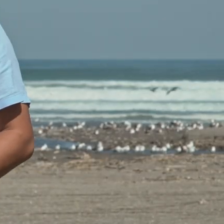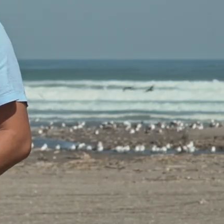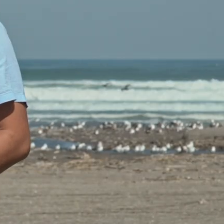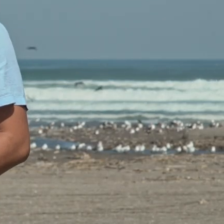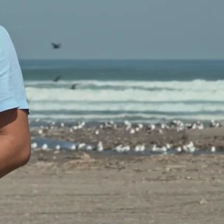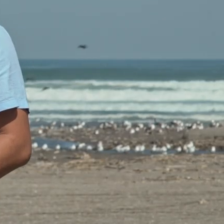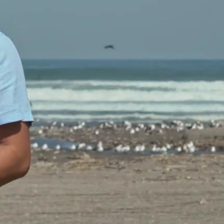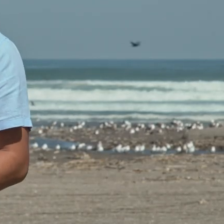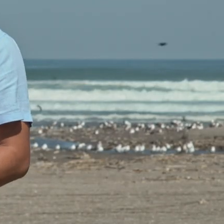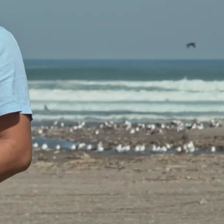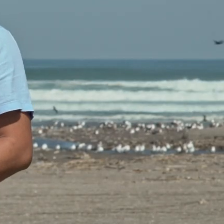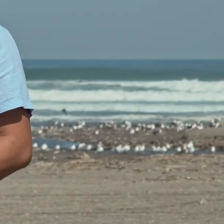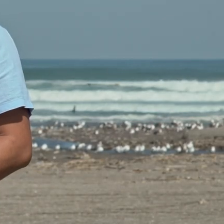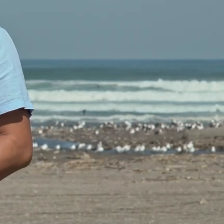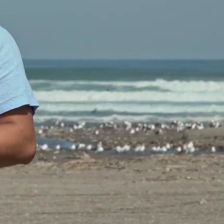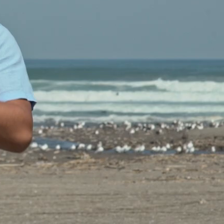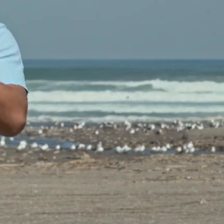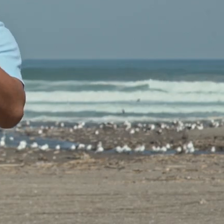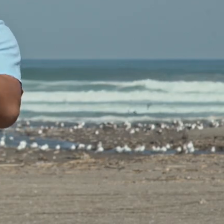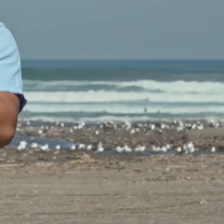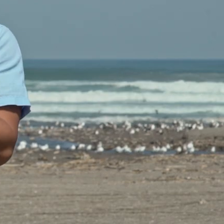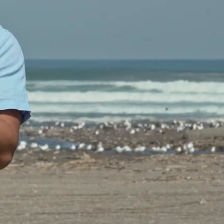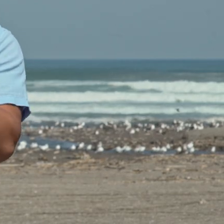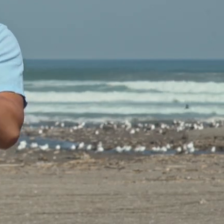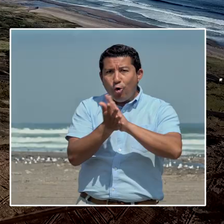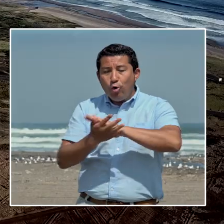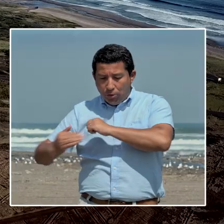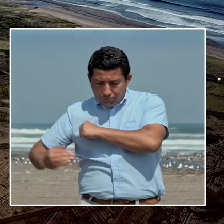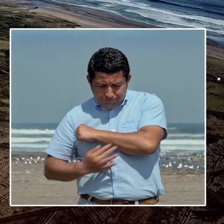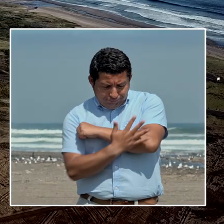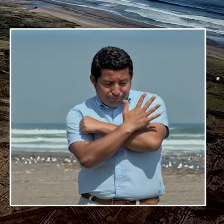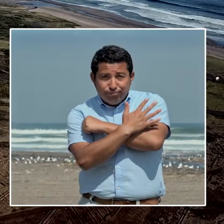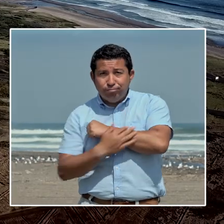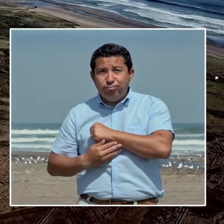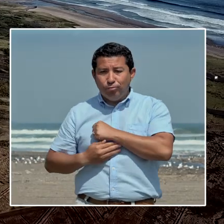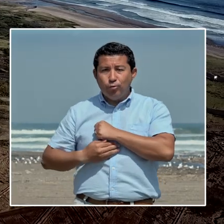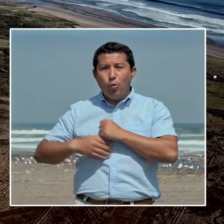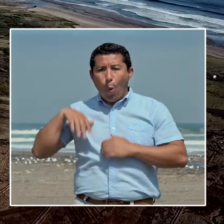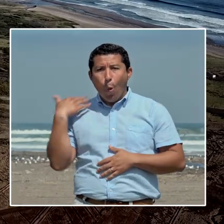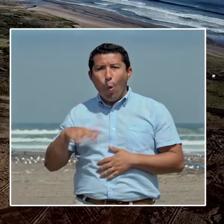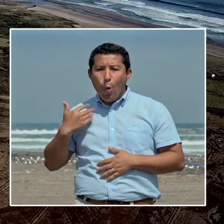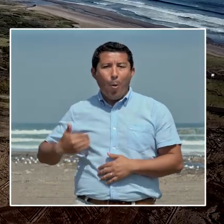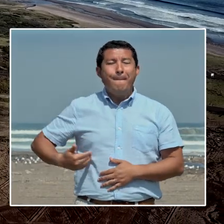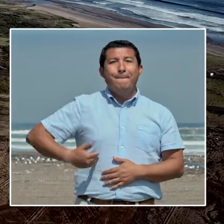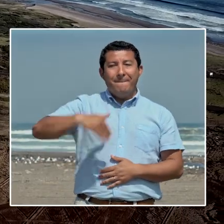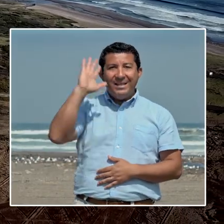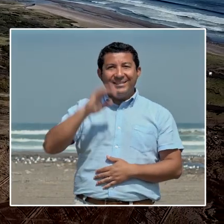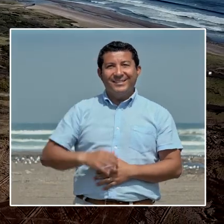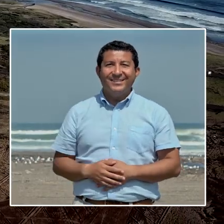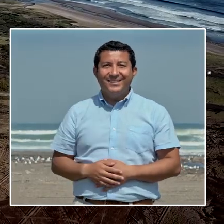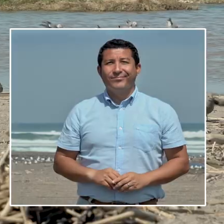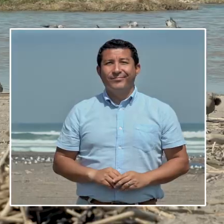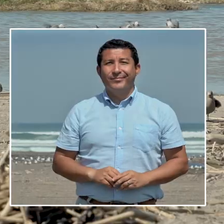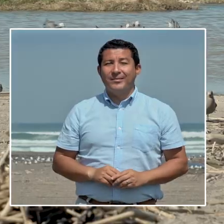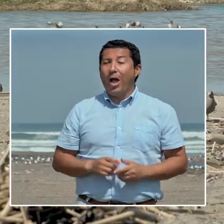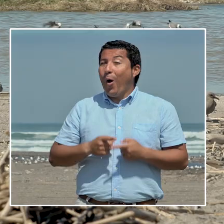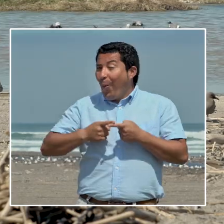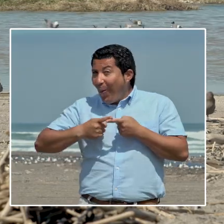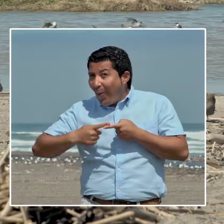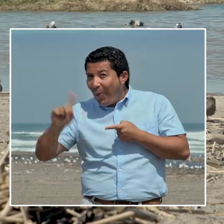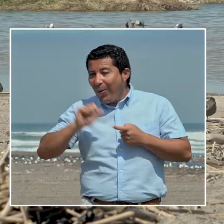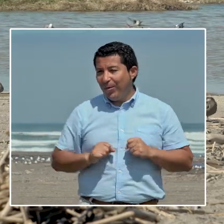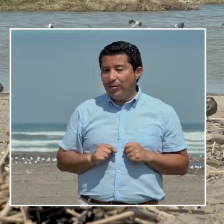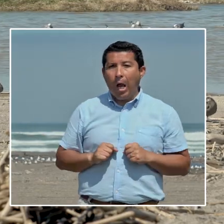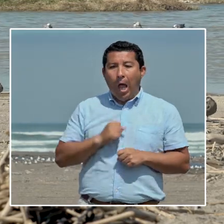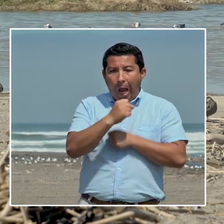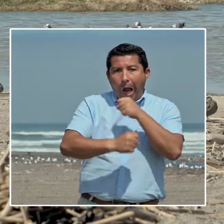este es uno de los ecosistemas costeros más importantes del norte de chile- además